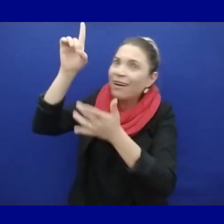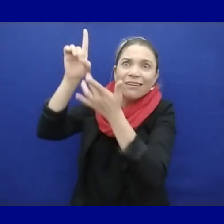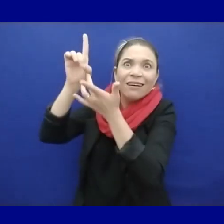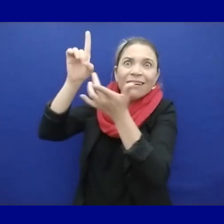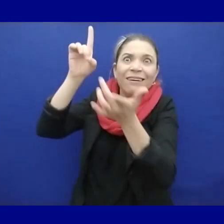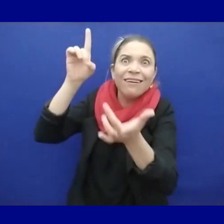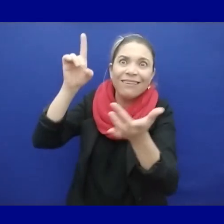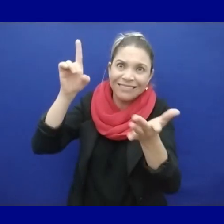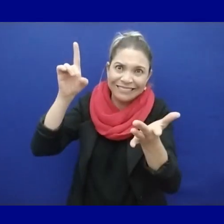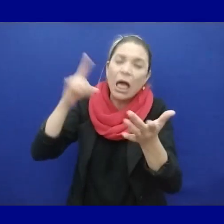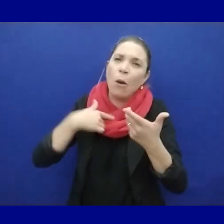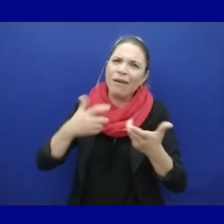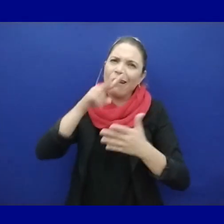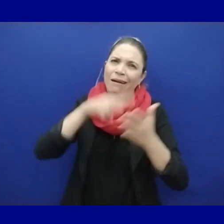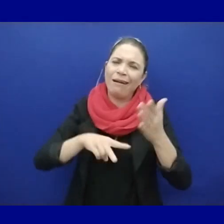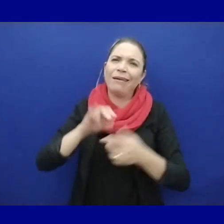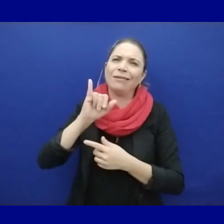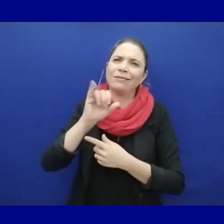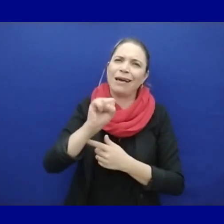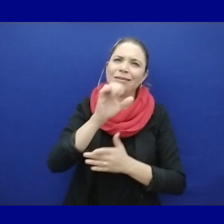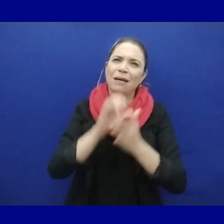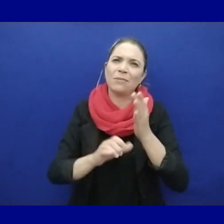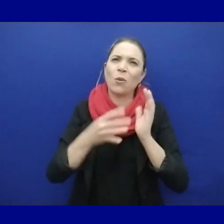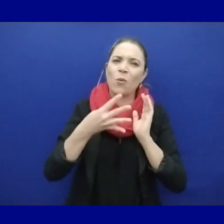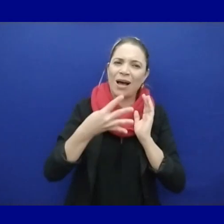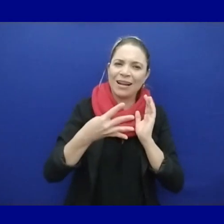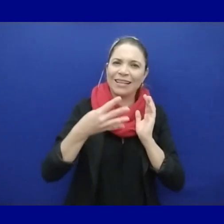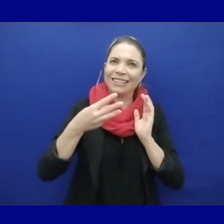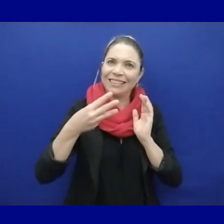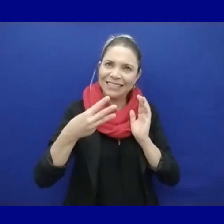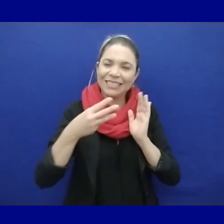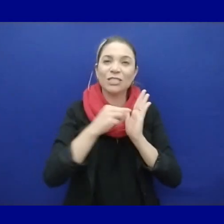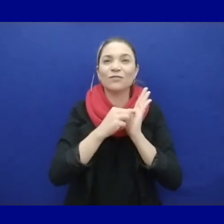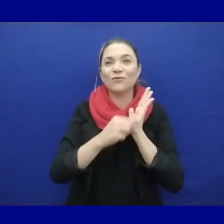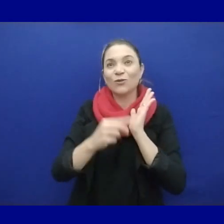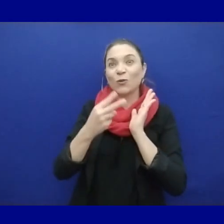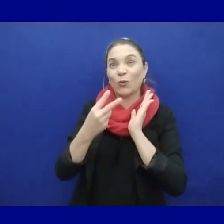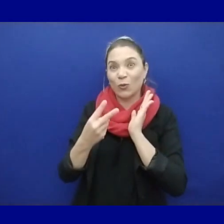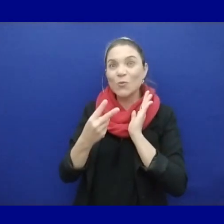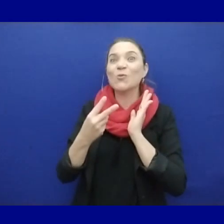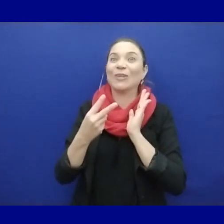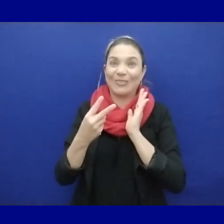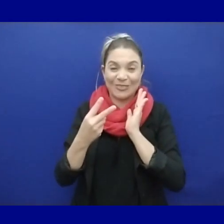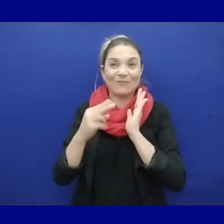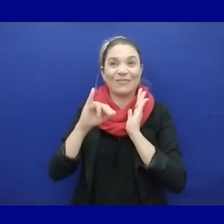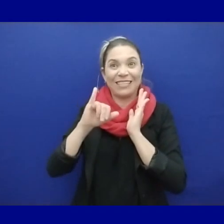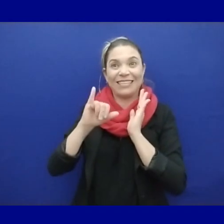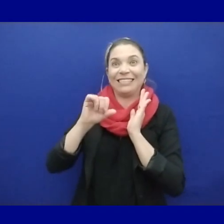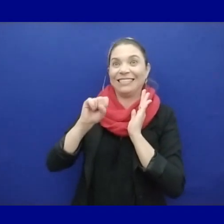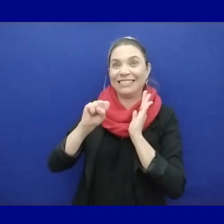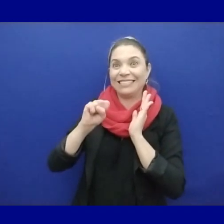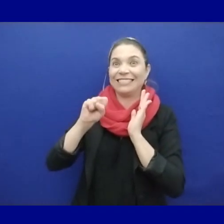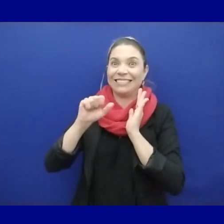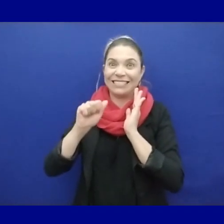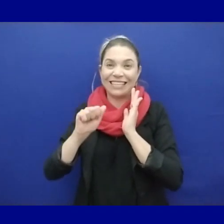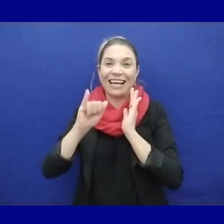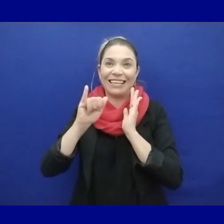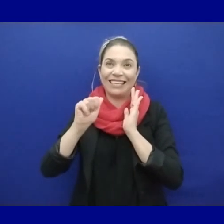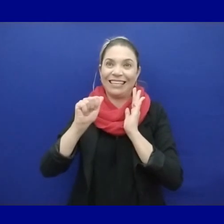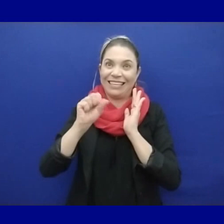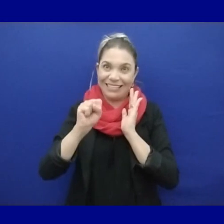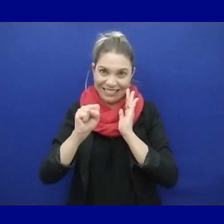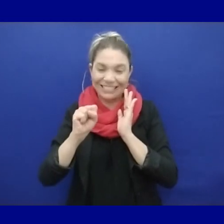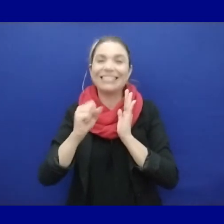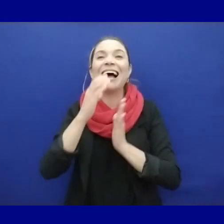povo. Eu quero ler Isaías 43, verso 2. Veja o que diz o profeta Isaías da parte de Deus, uma promessa